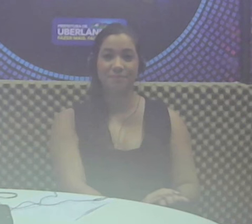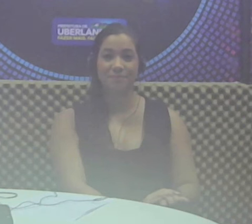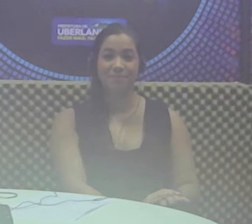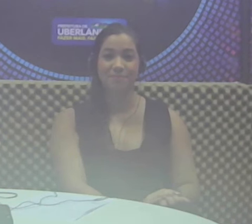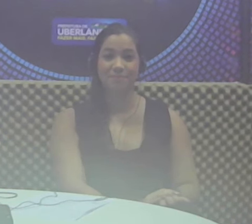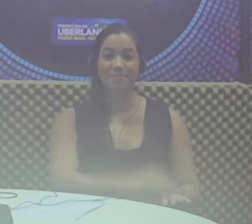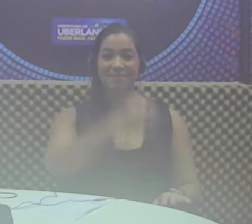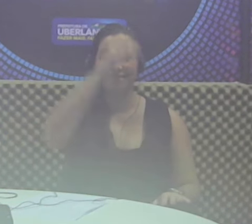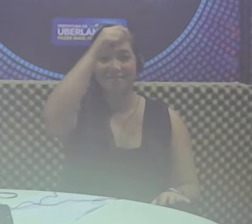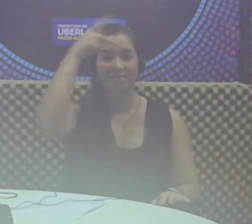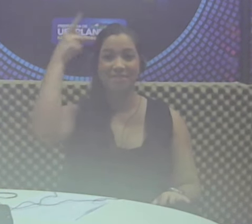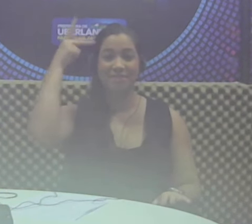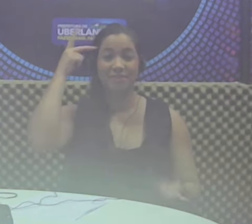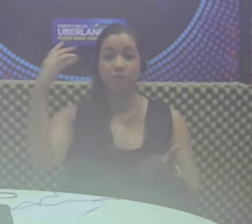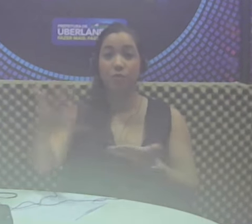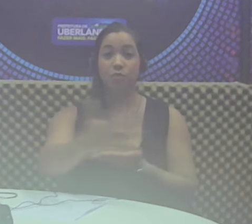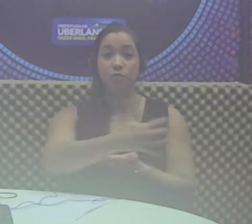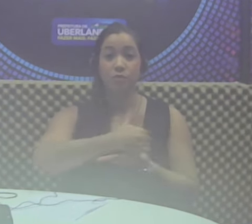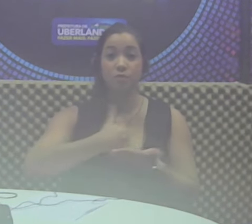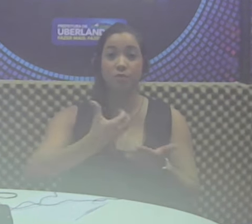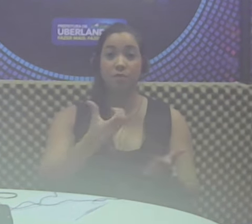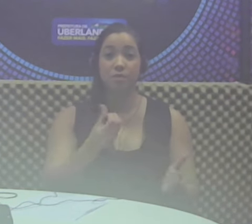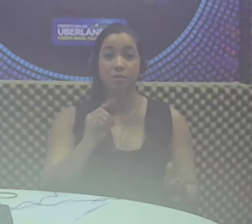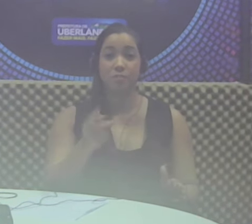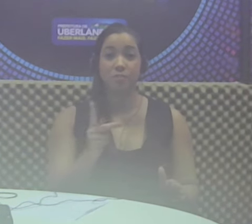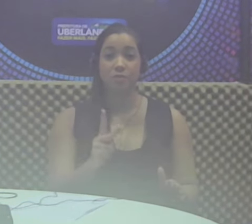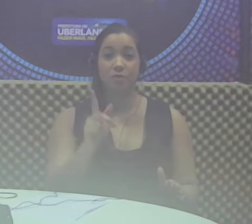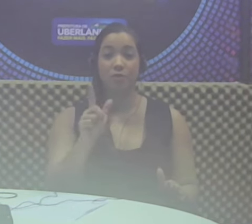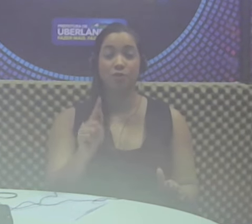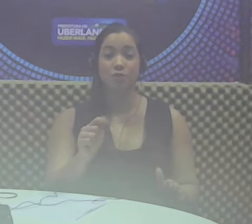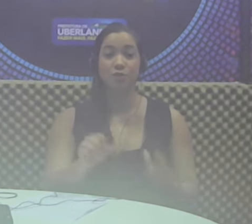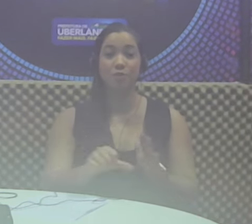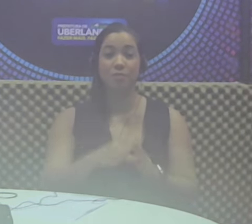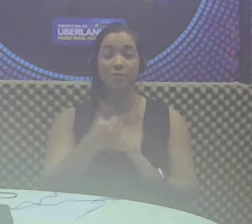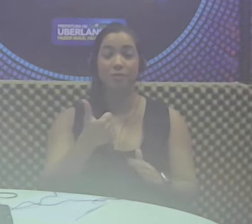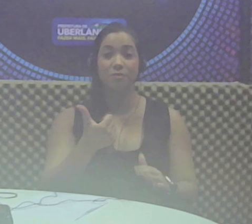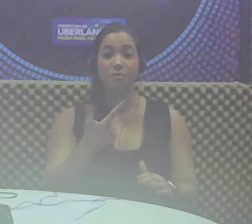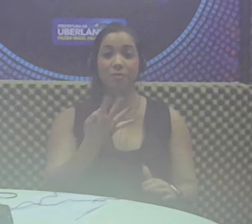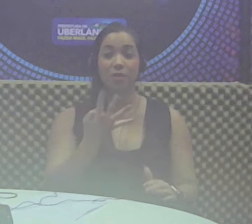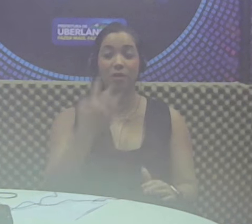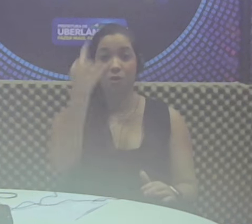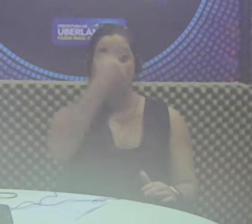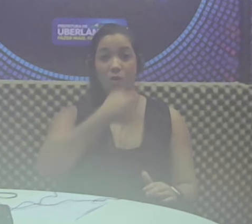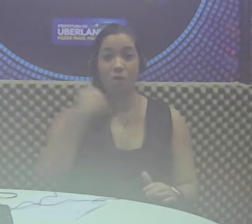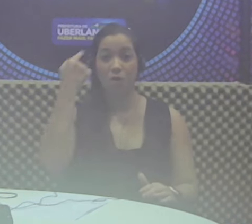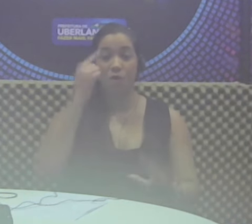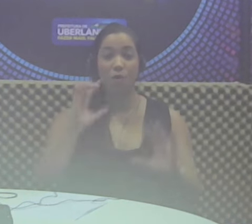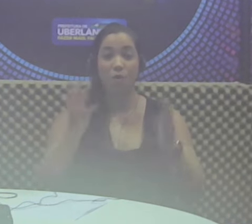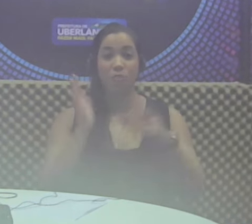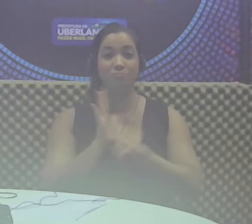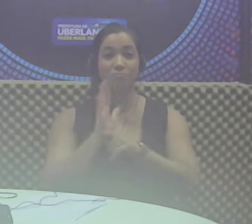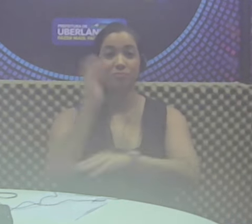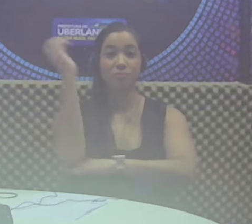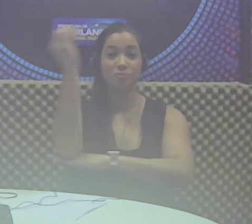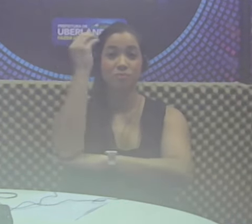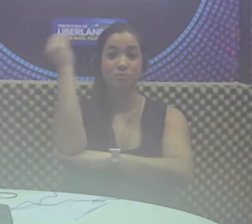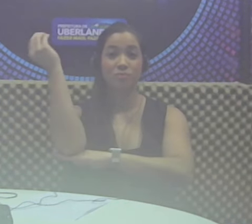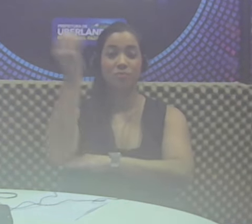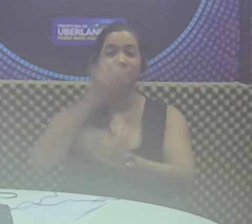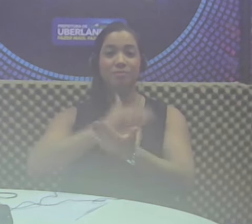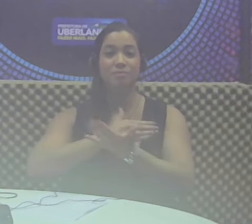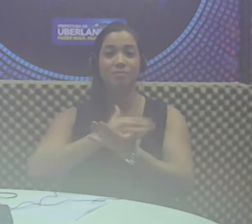Prefeitura arrecada seis toneladas de doações nas primeiras 24 horas da campanha Ajude o Rio Grande do Sul.